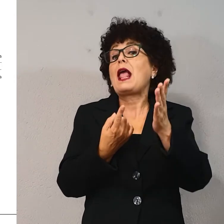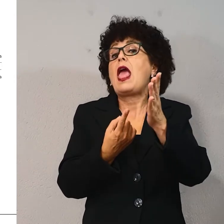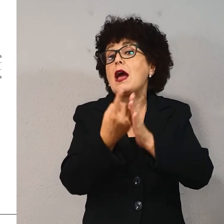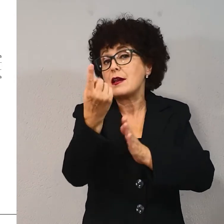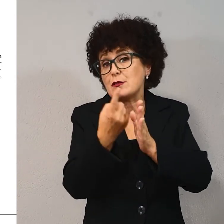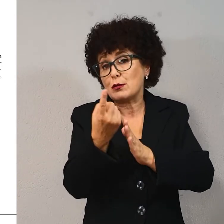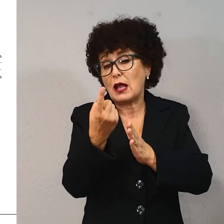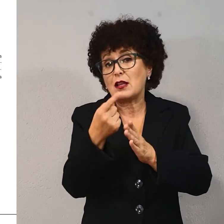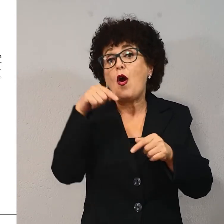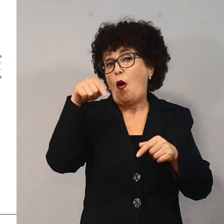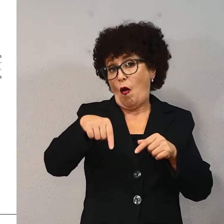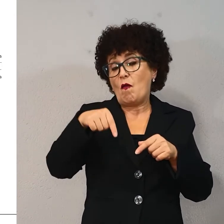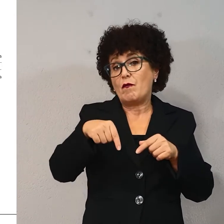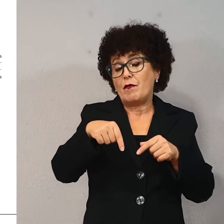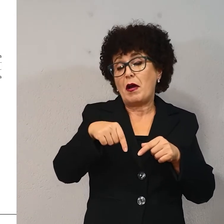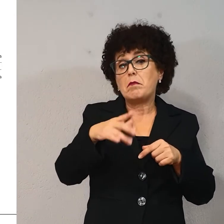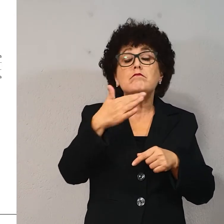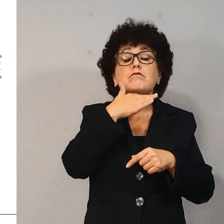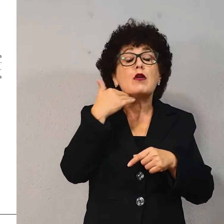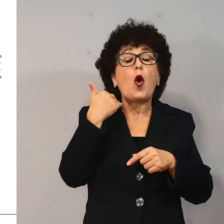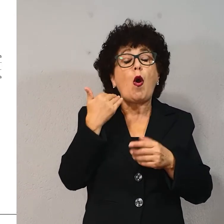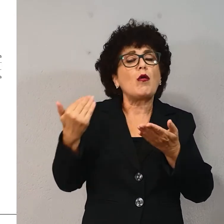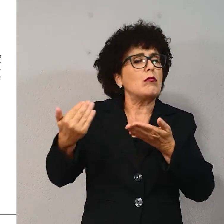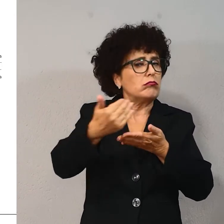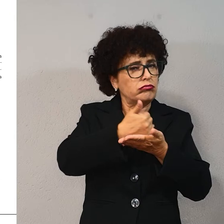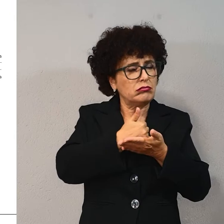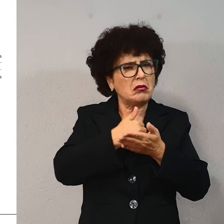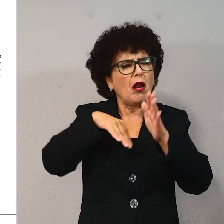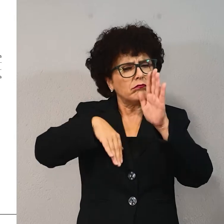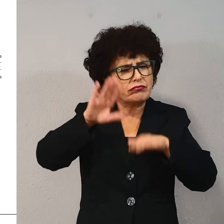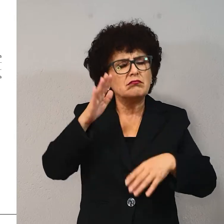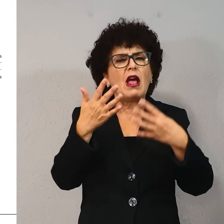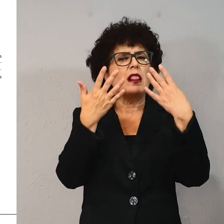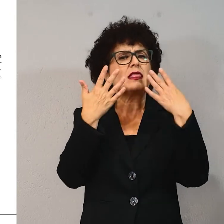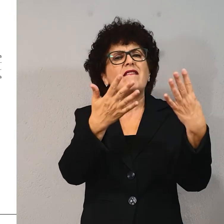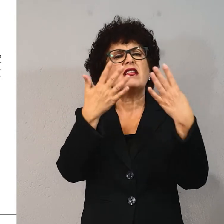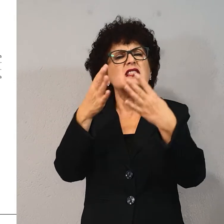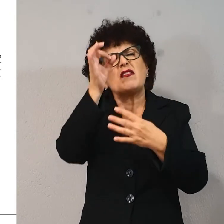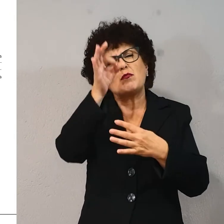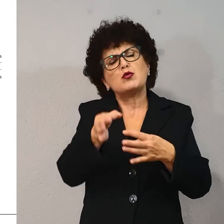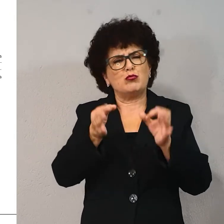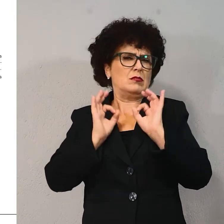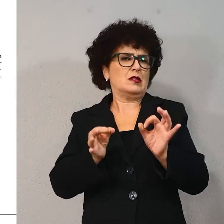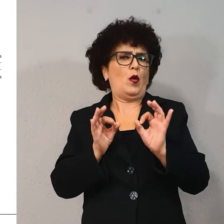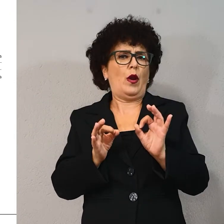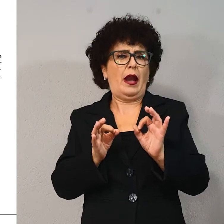Ефикасност. Овој метод е многу ефикасен, над 99%.